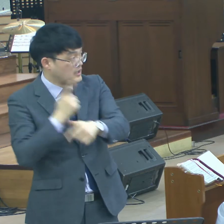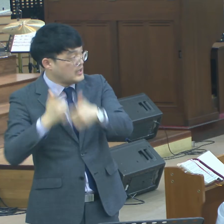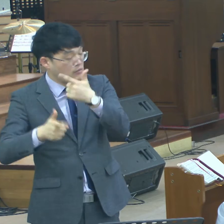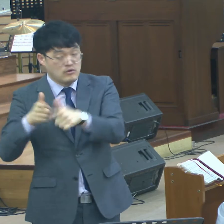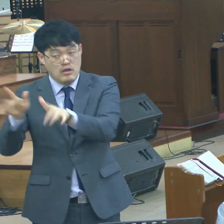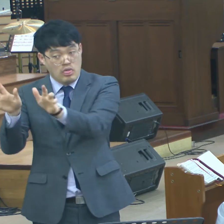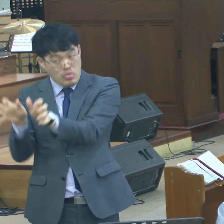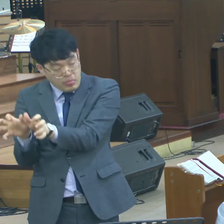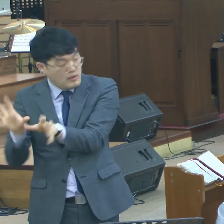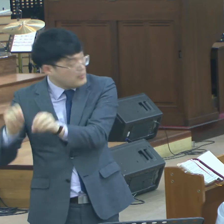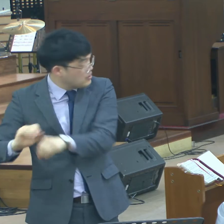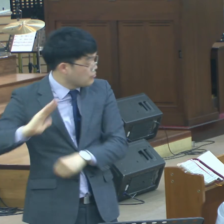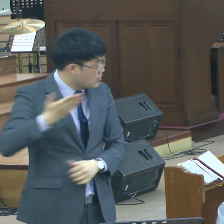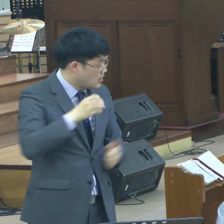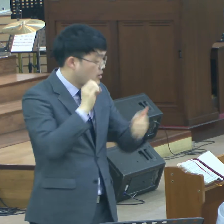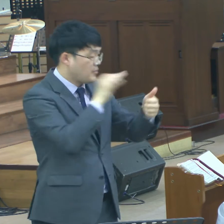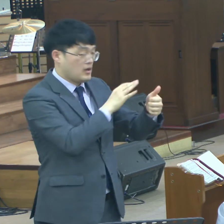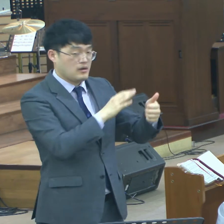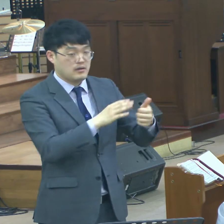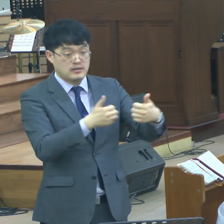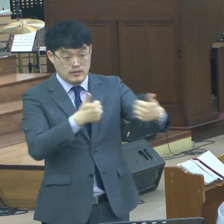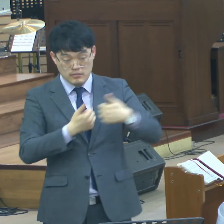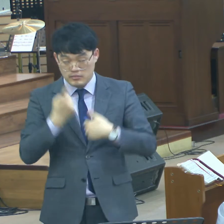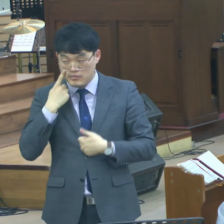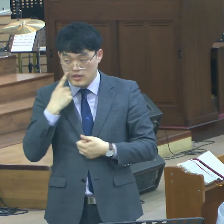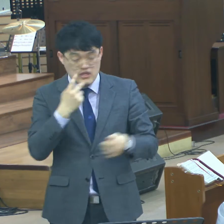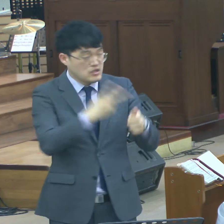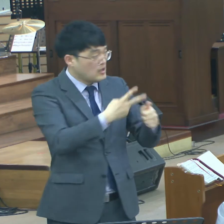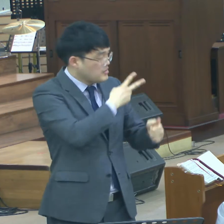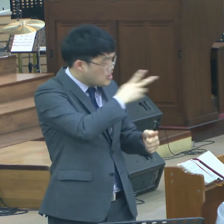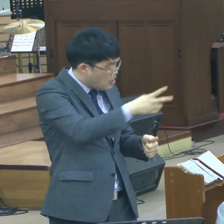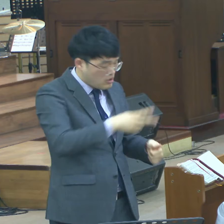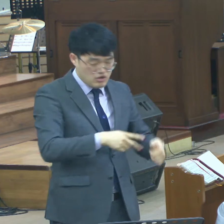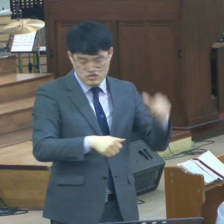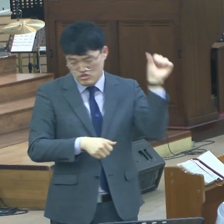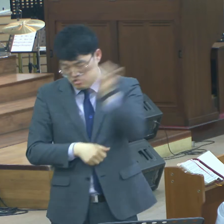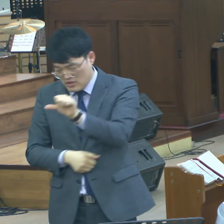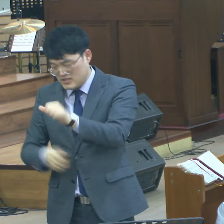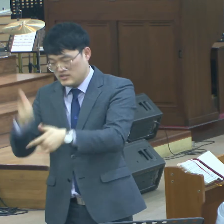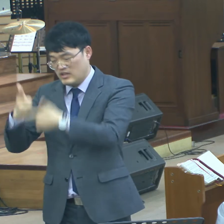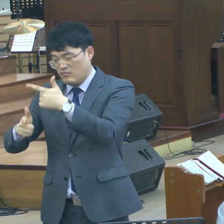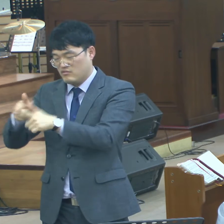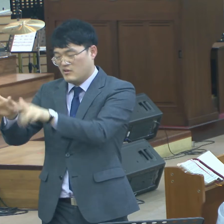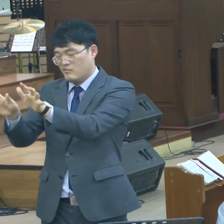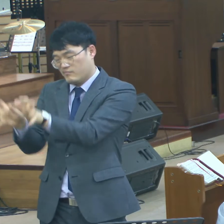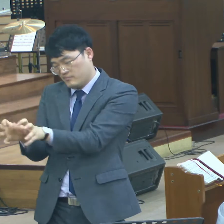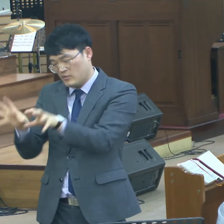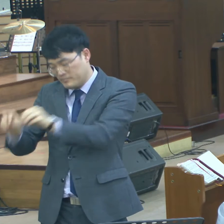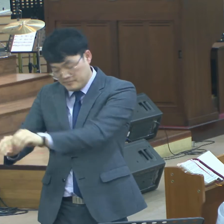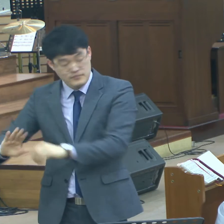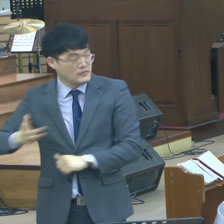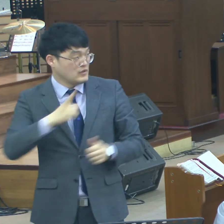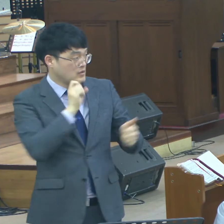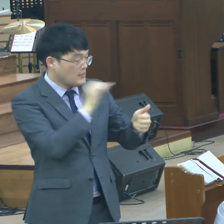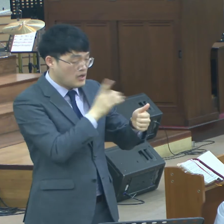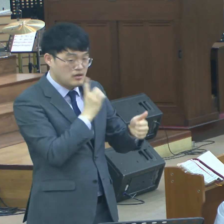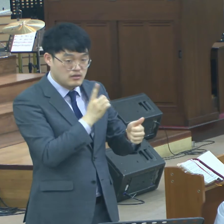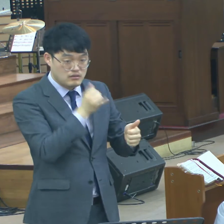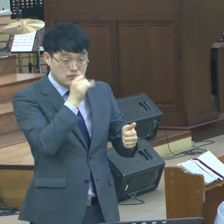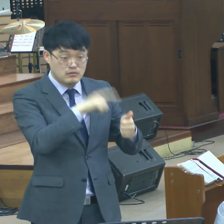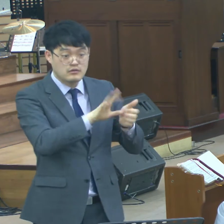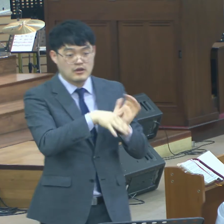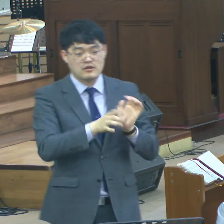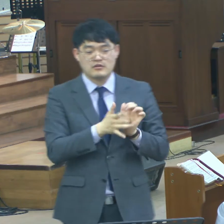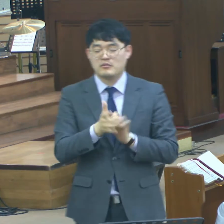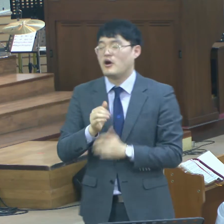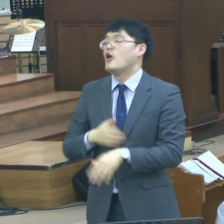같이 읽겠습니다. 시작. 라삐요 보소서 저주하신 무화과 나무가 말랐나이다. 그때 예수님이 설명을 쉽게 하시면